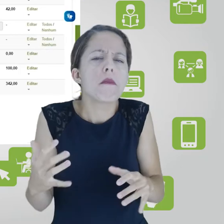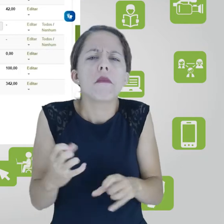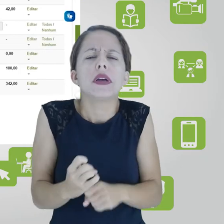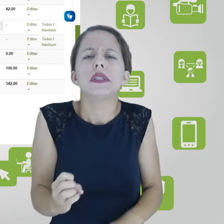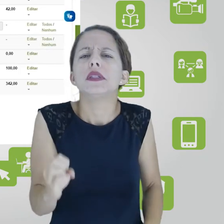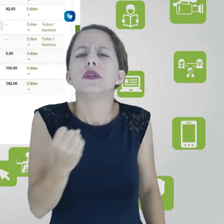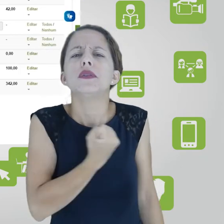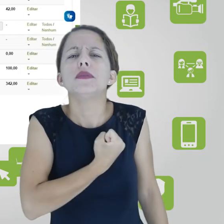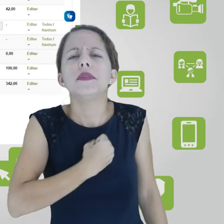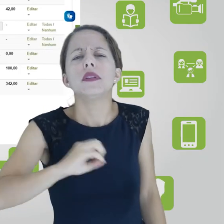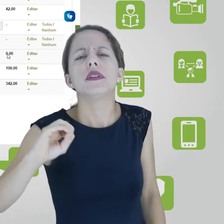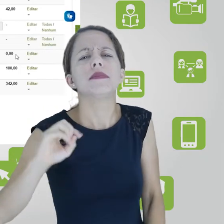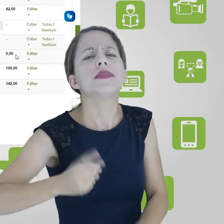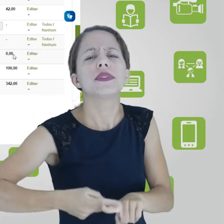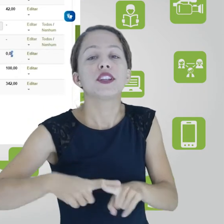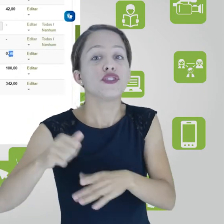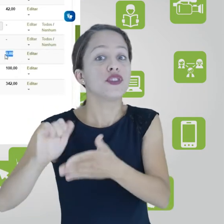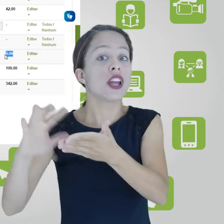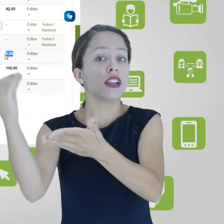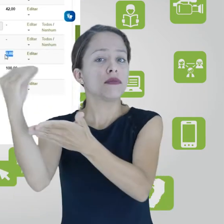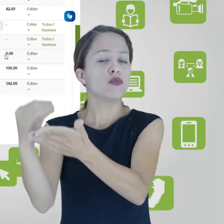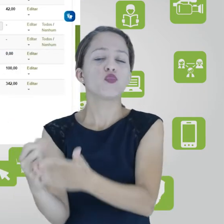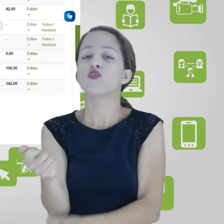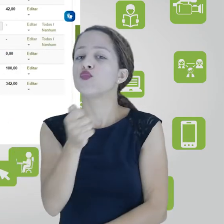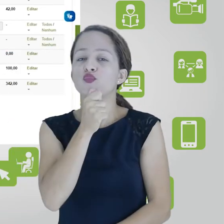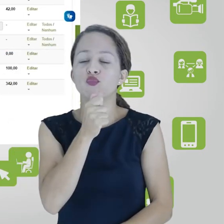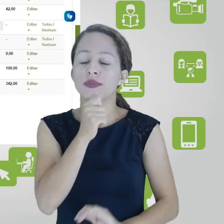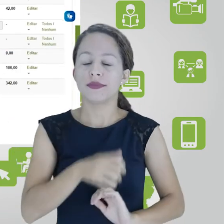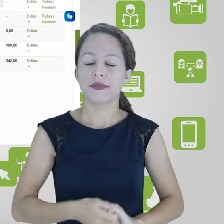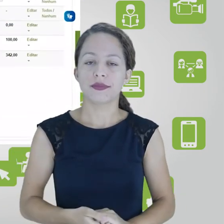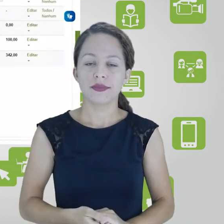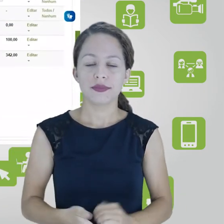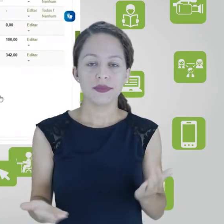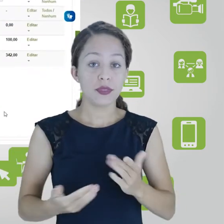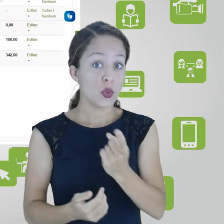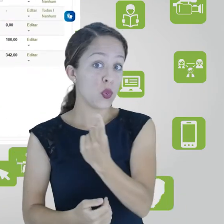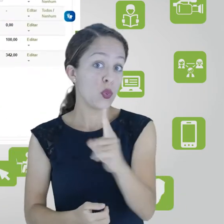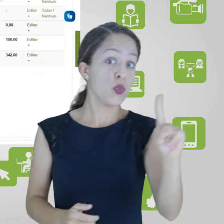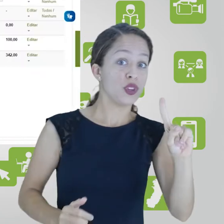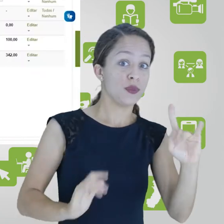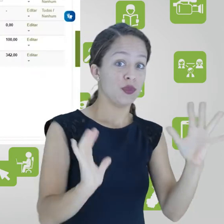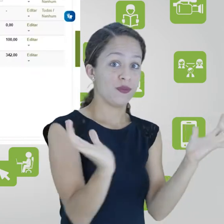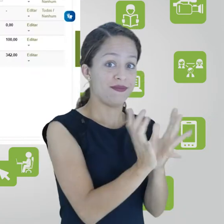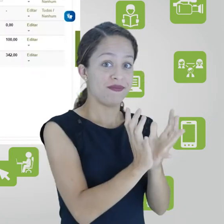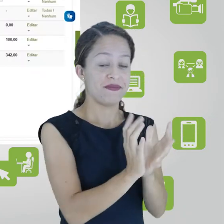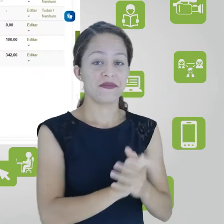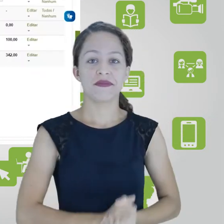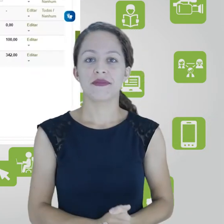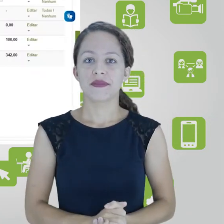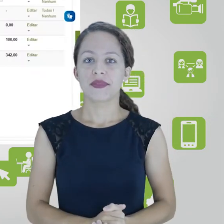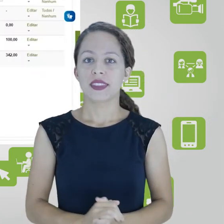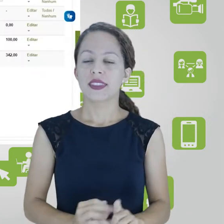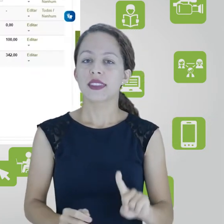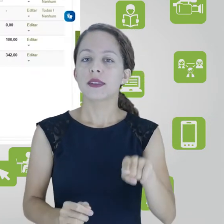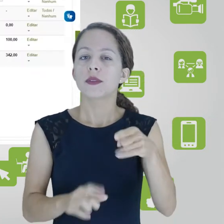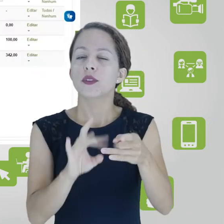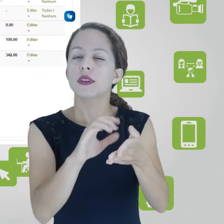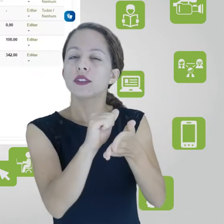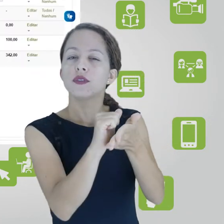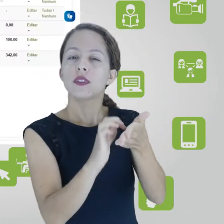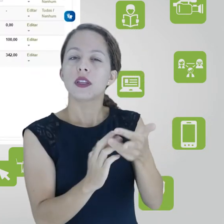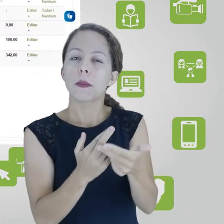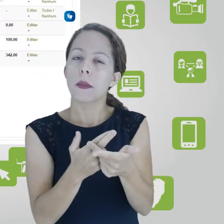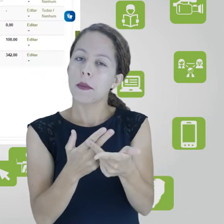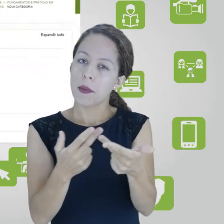soma, esse íconezinho da soma. Total zero, porque não tem nenhuma atividade ainda. Então vamos lá para a última categoria,